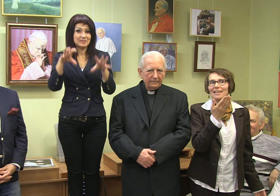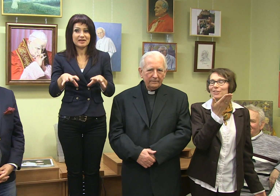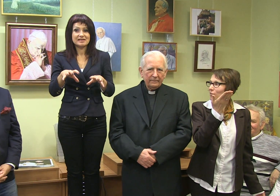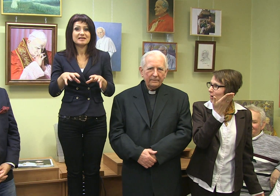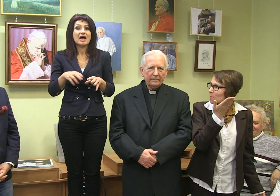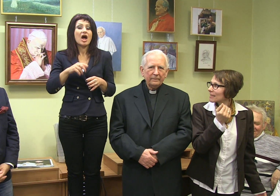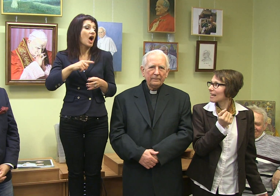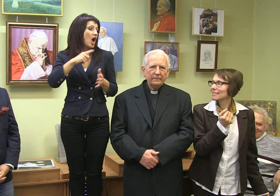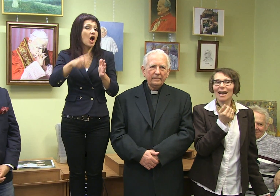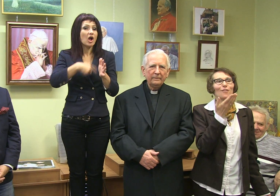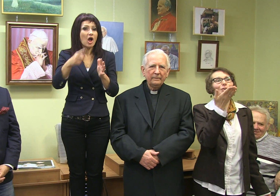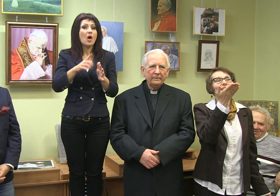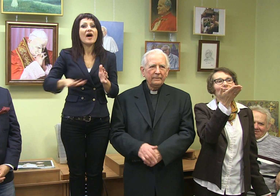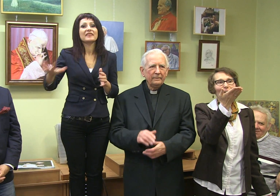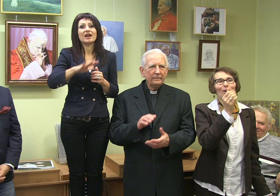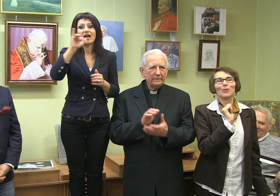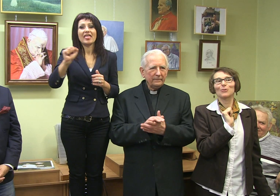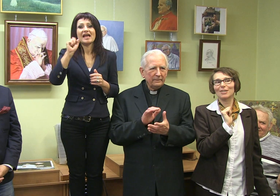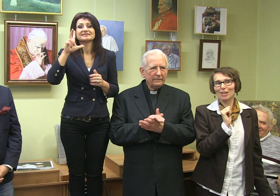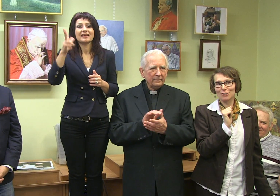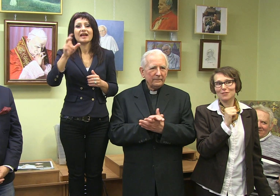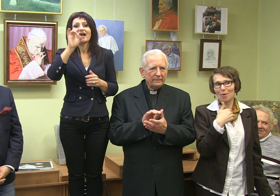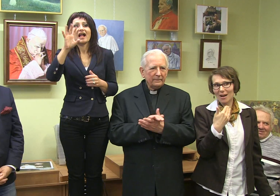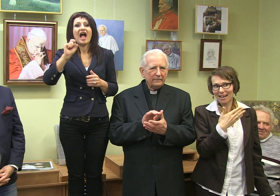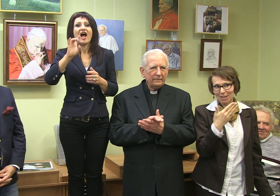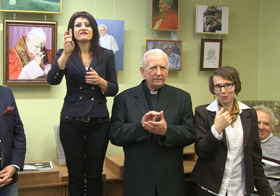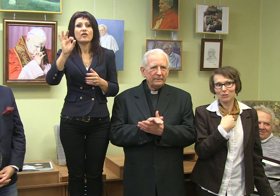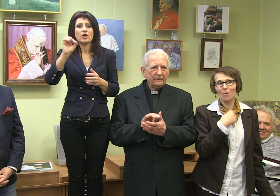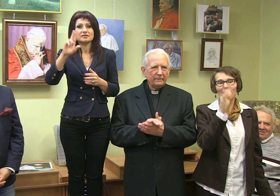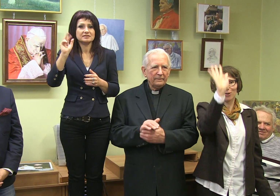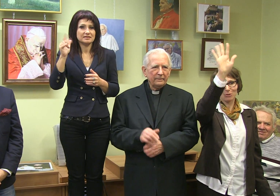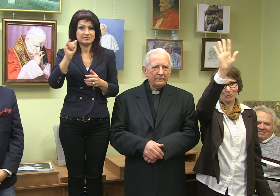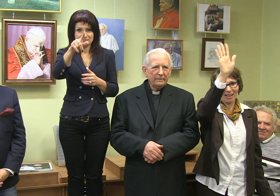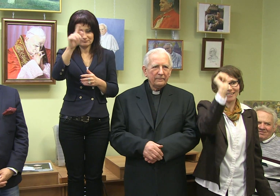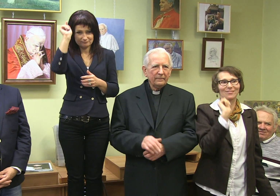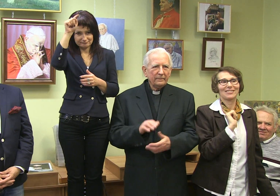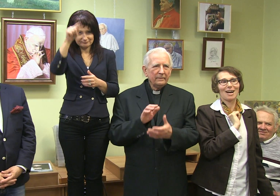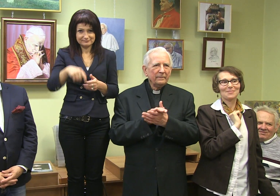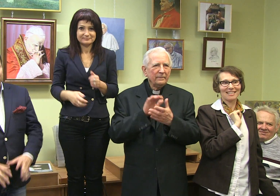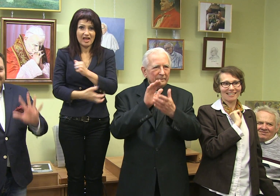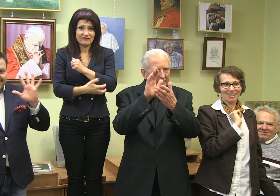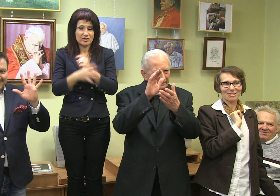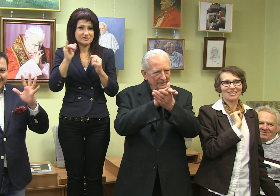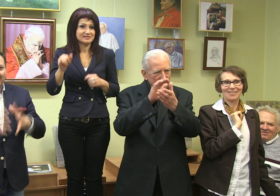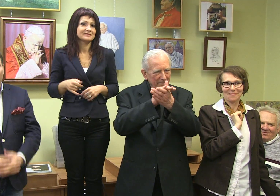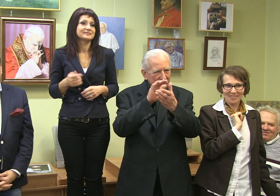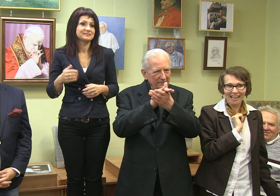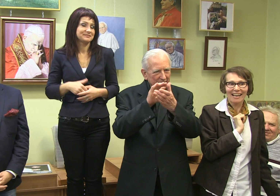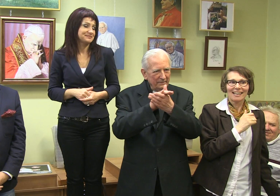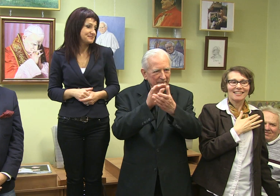Koła terenowego pana Jacka Gawłowskiego, który też pomaga naszą działalność tutaj. Witam